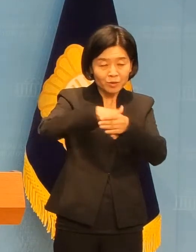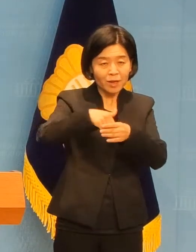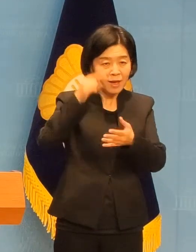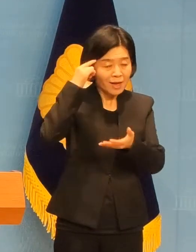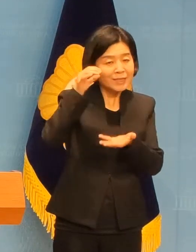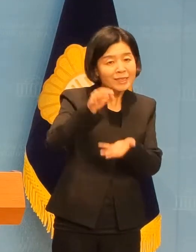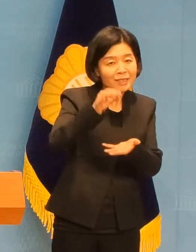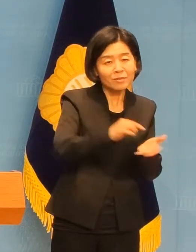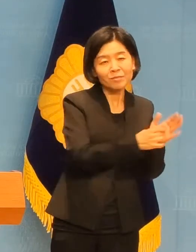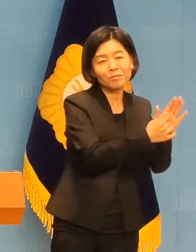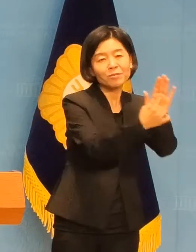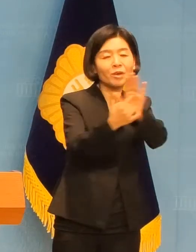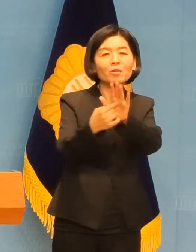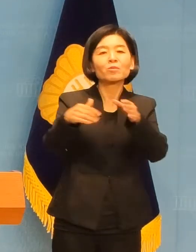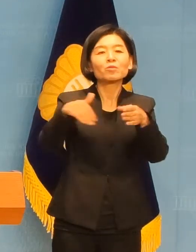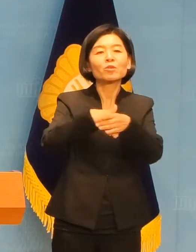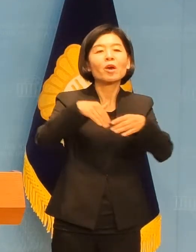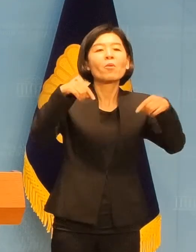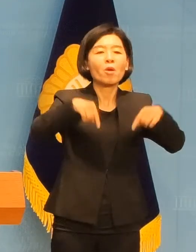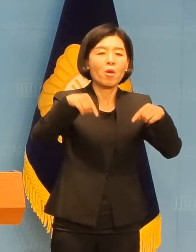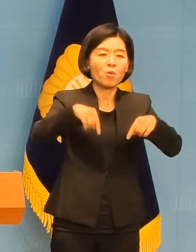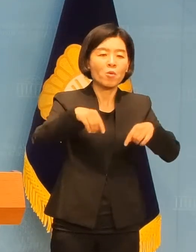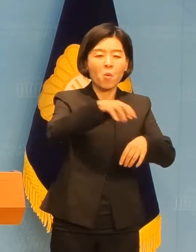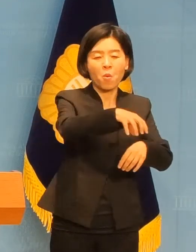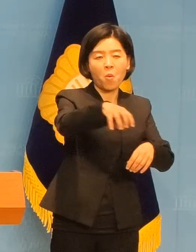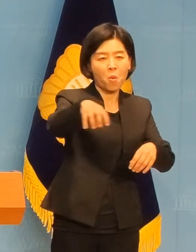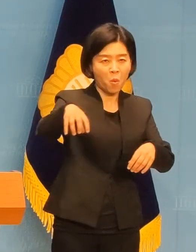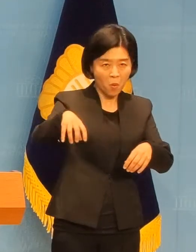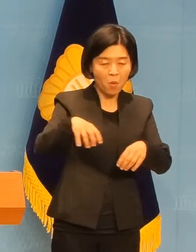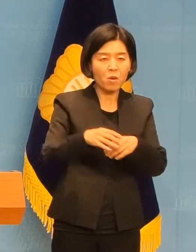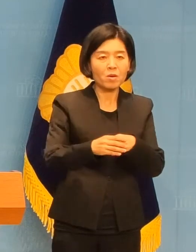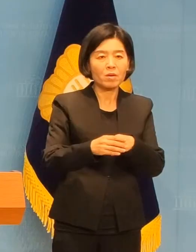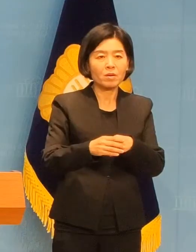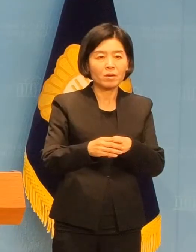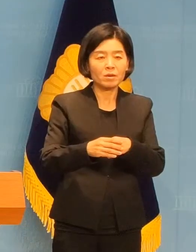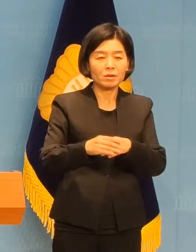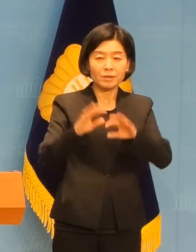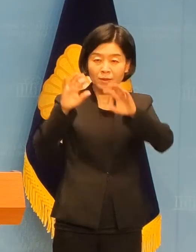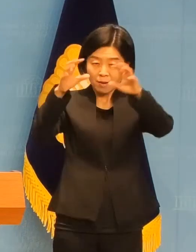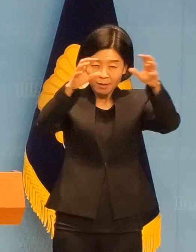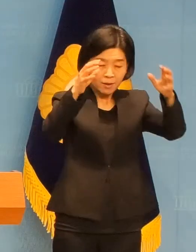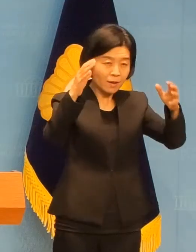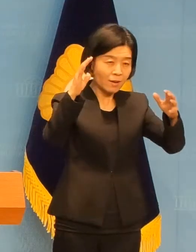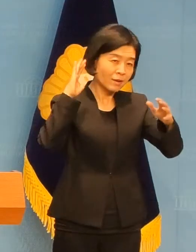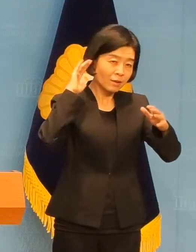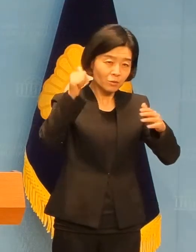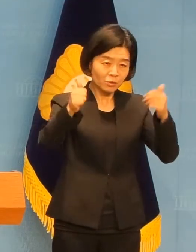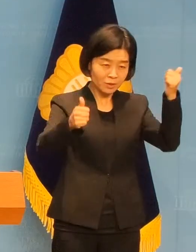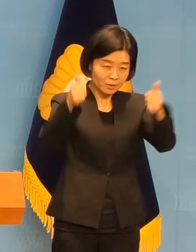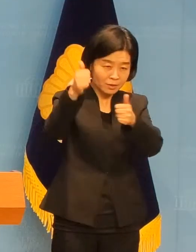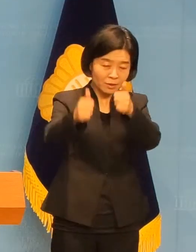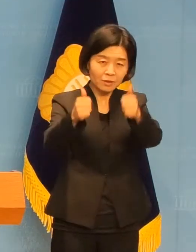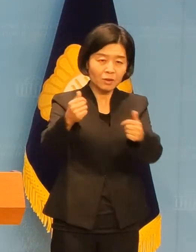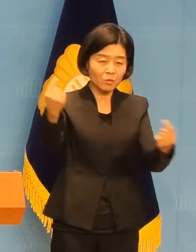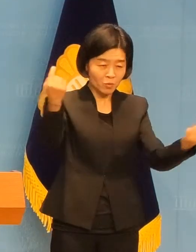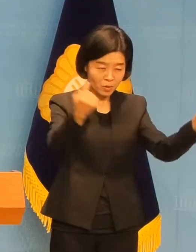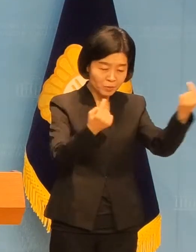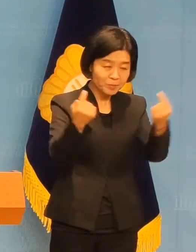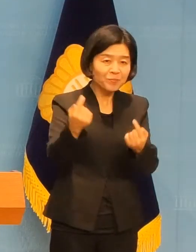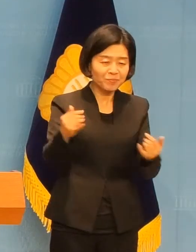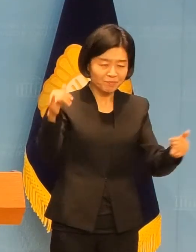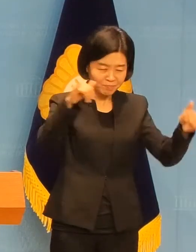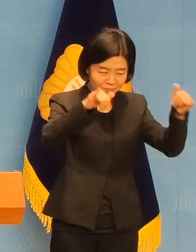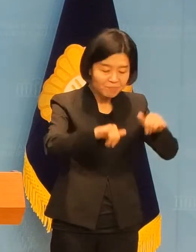되었습니다. 각국 정상들과 외국 방문객들은 신라 천년의 역사와 전통이